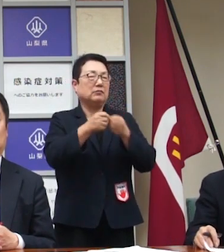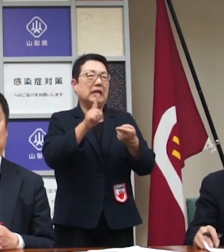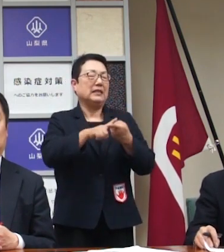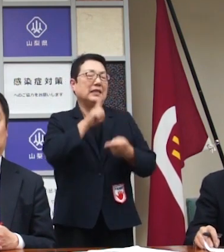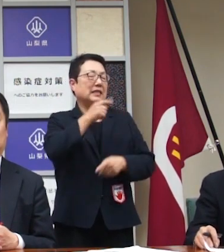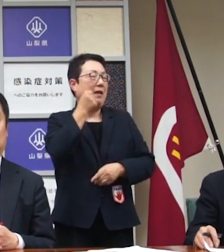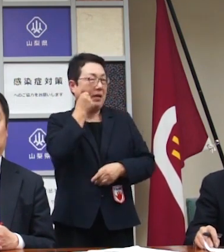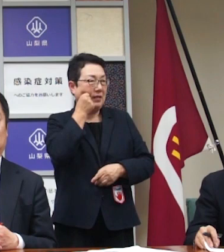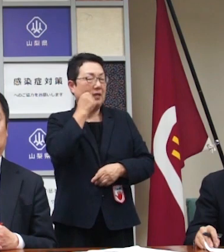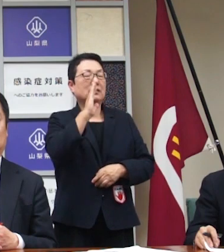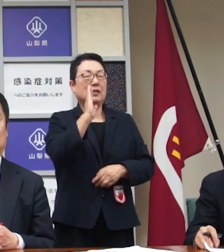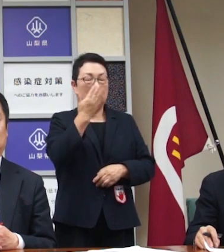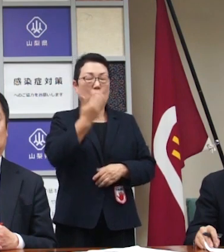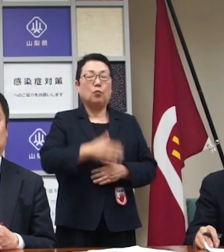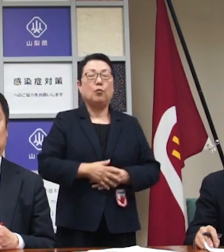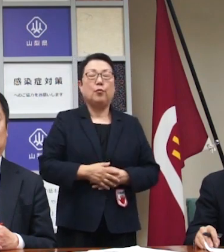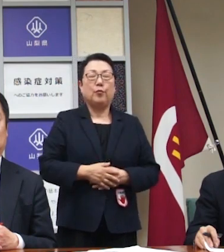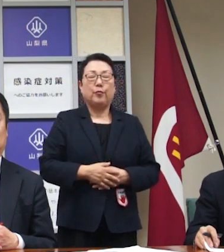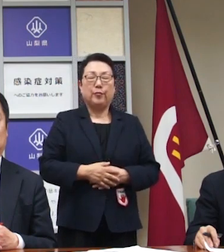んが、